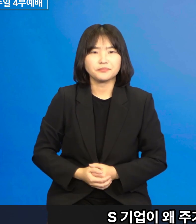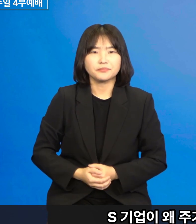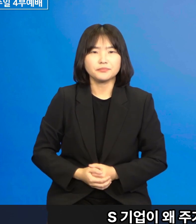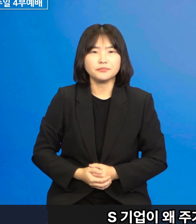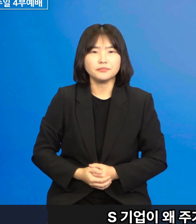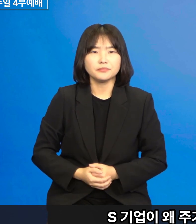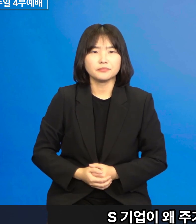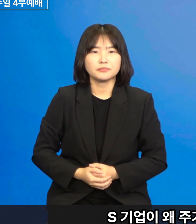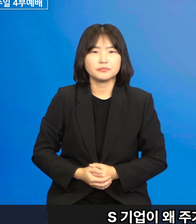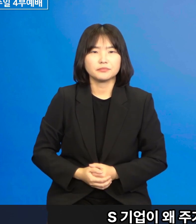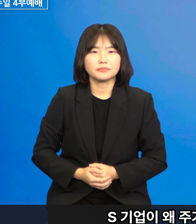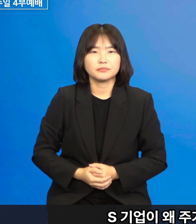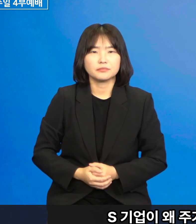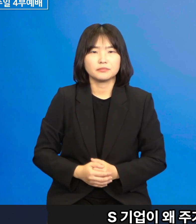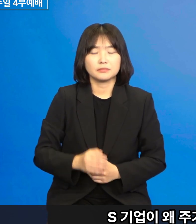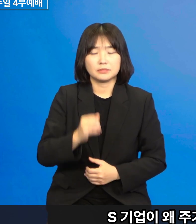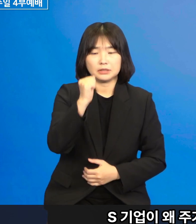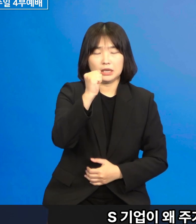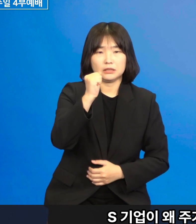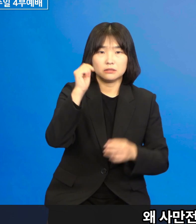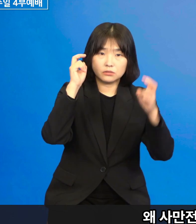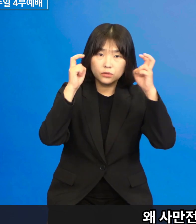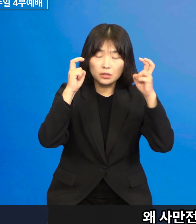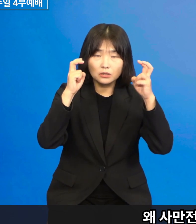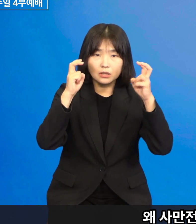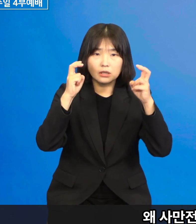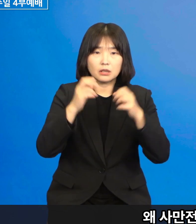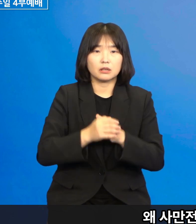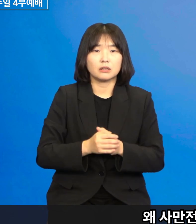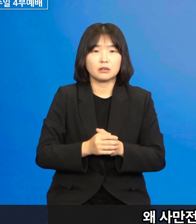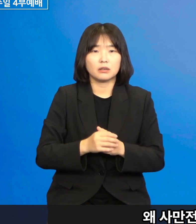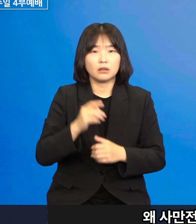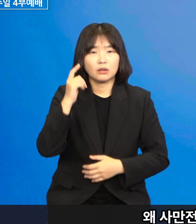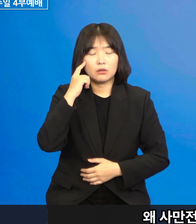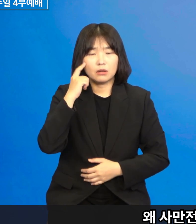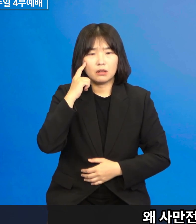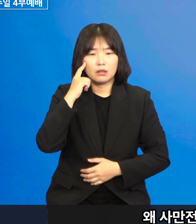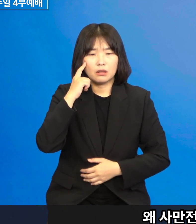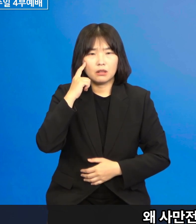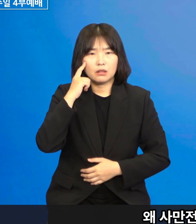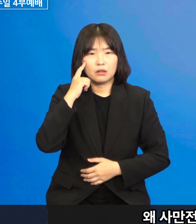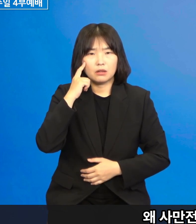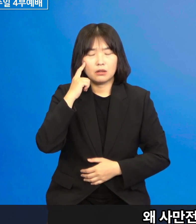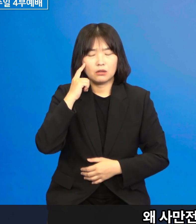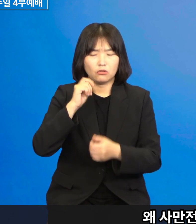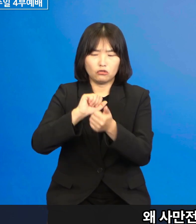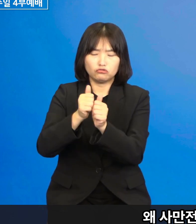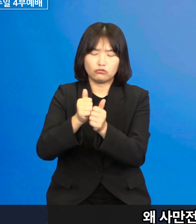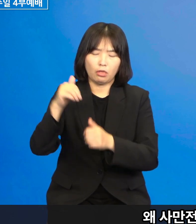S 기업이 왜 주가가 반토막 났습니까? 왜 사만전자가 됐습니까?